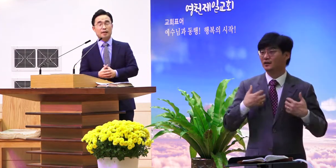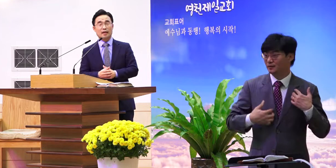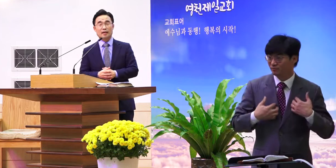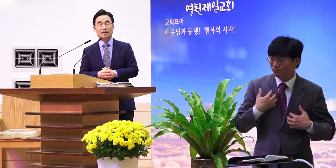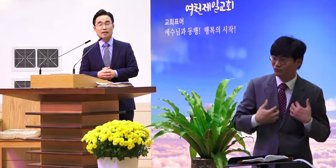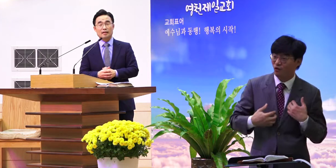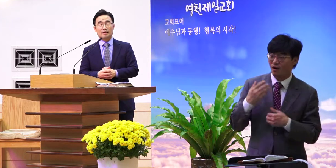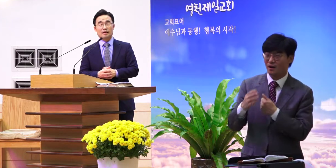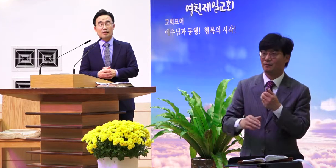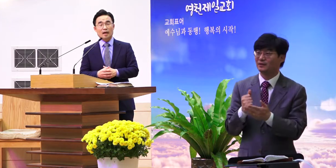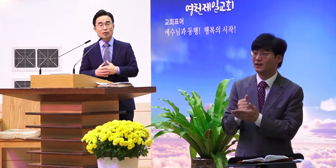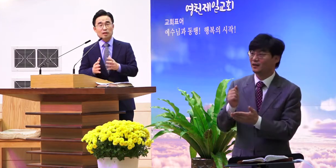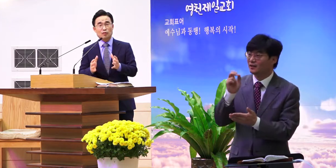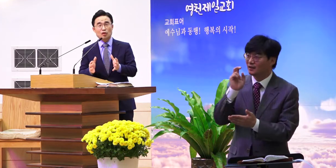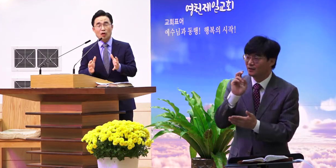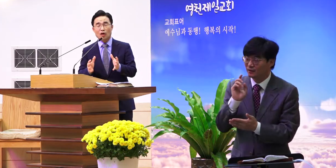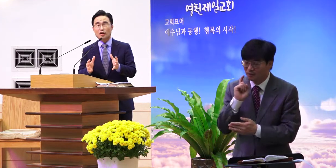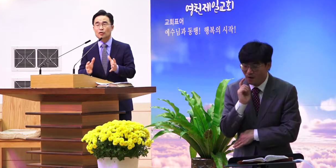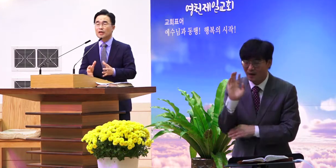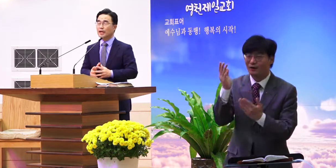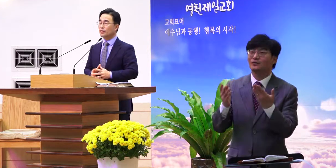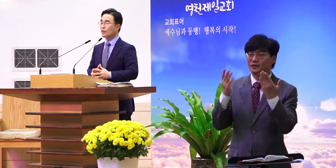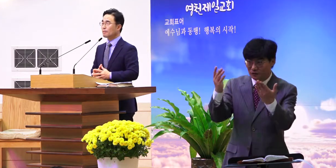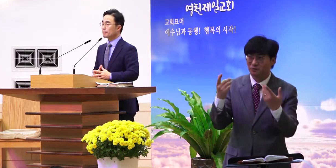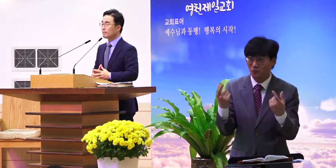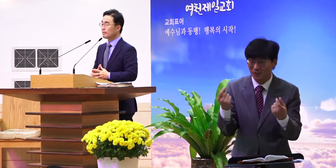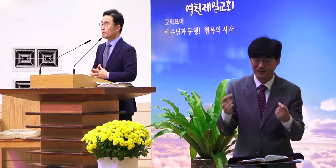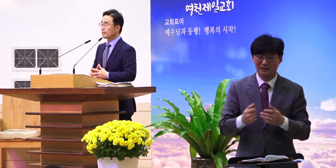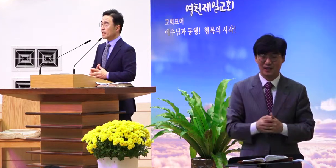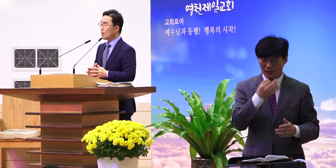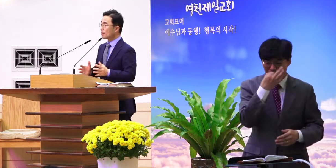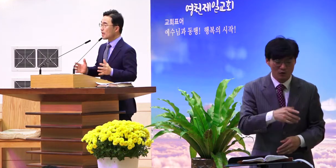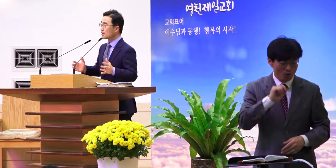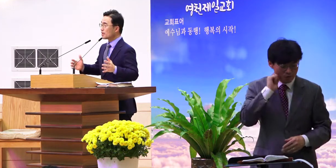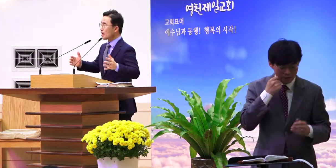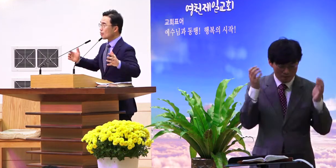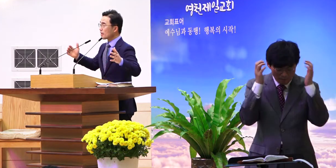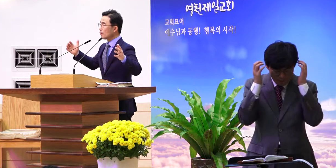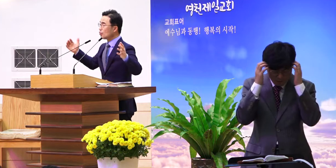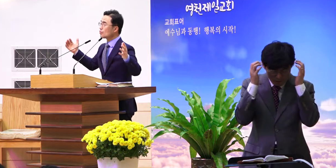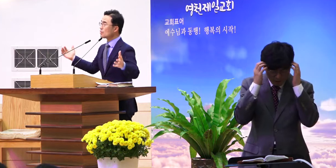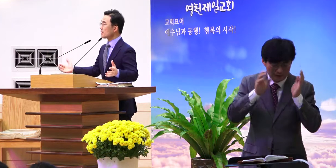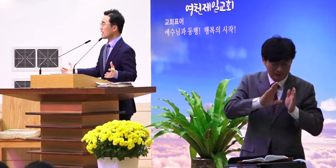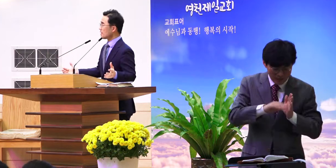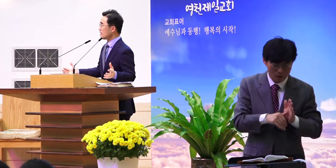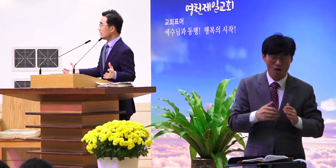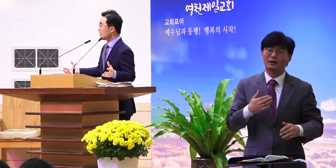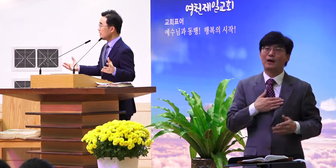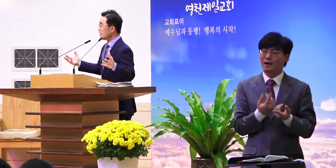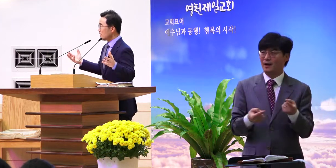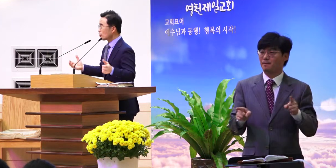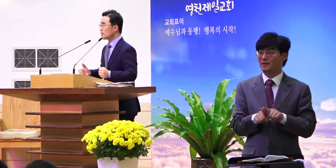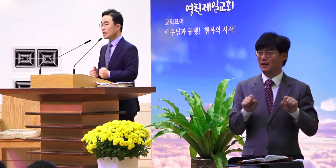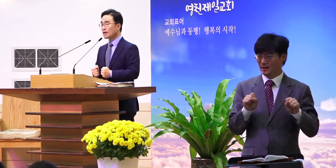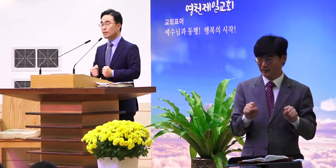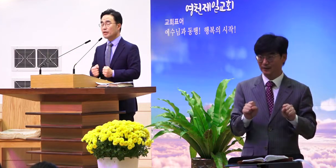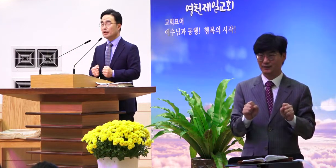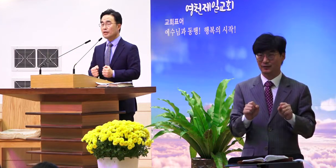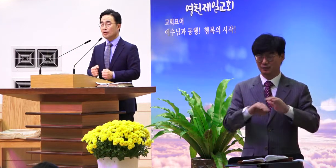예배해야 합니다. 그러나 또 힘들고 어려울 때에도 나와 함께 하시는 하늘과 땅의 모든 권세를 가지신